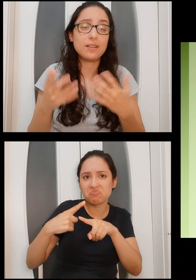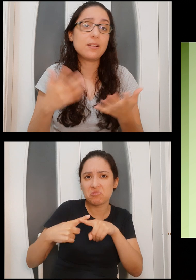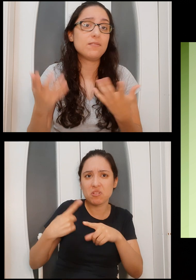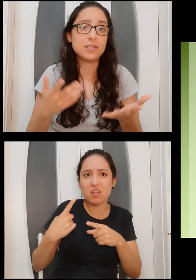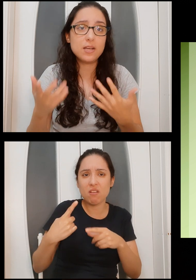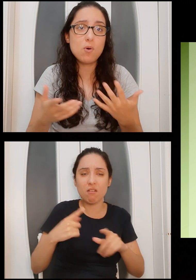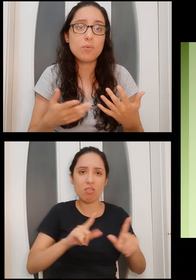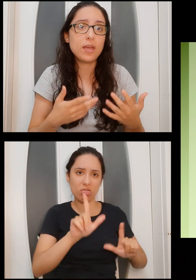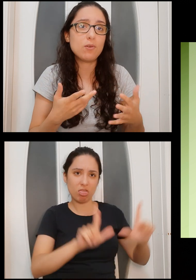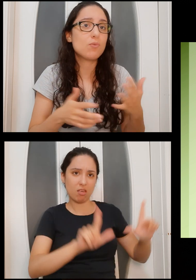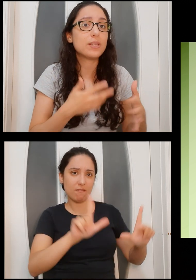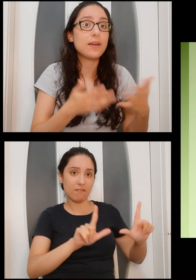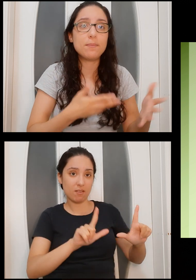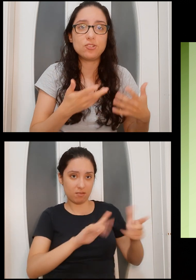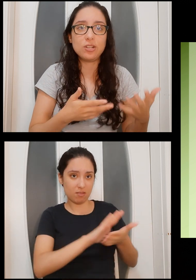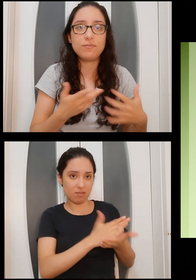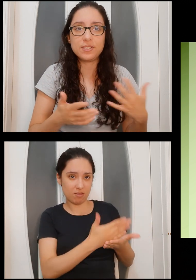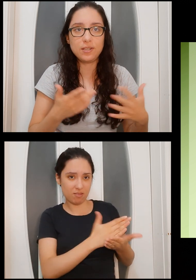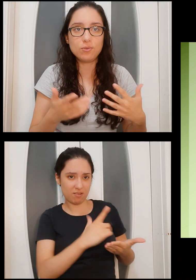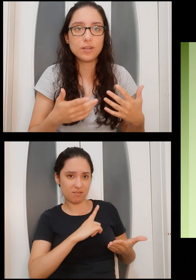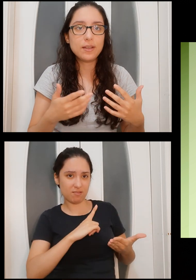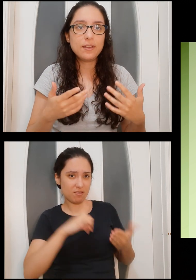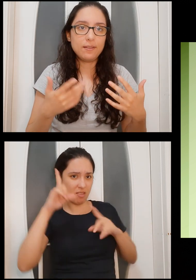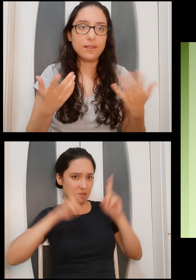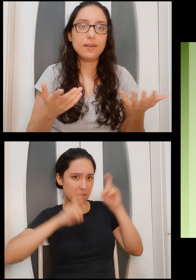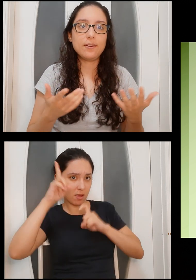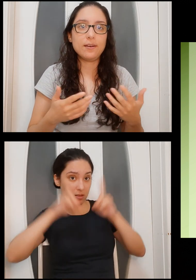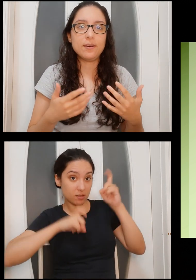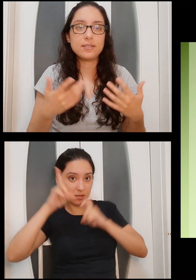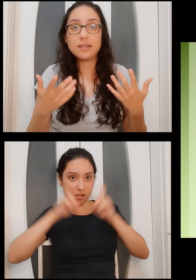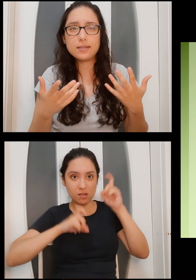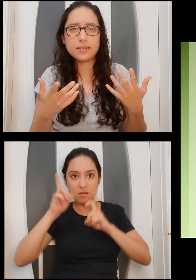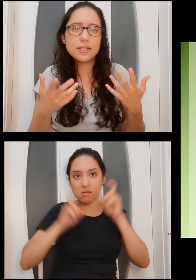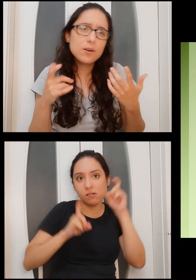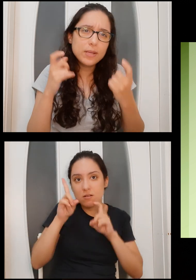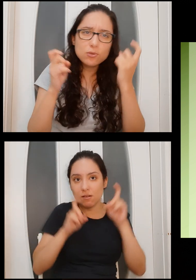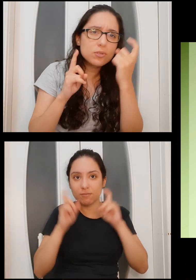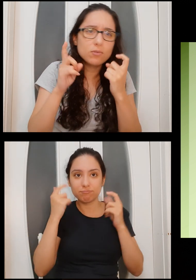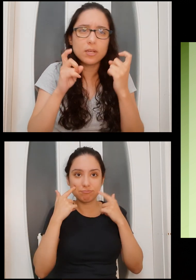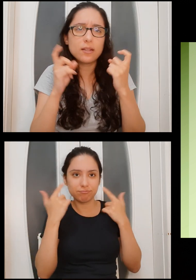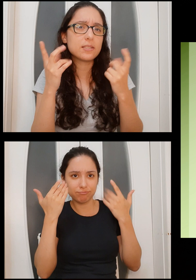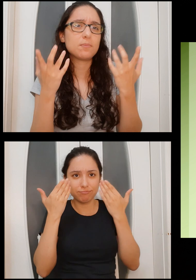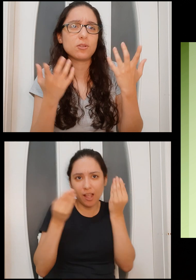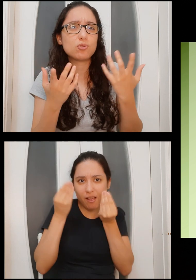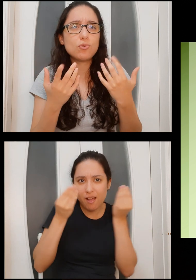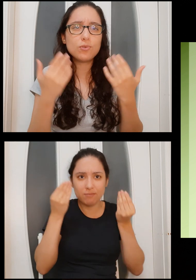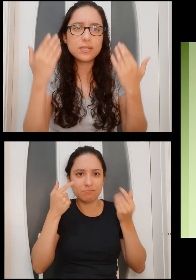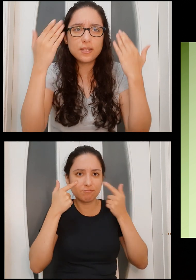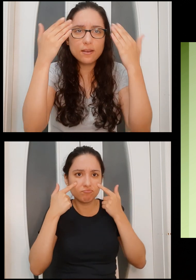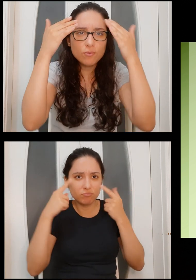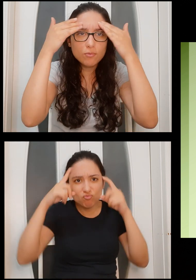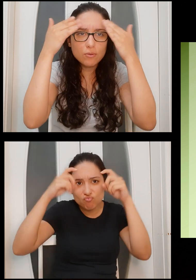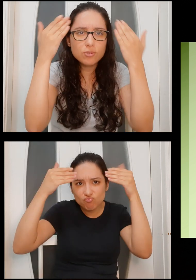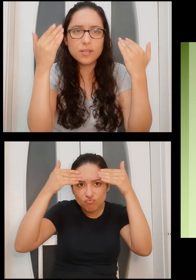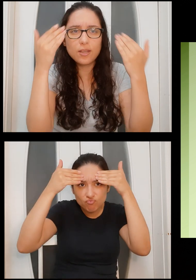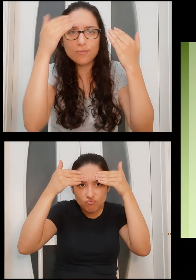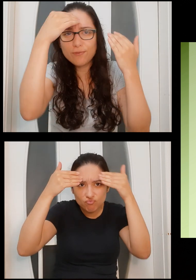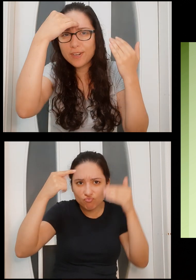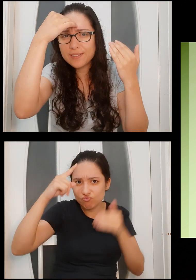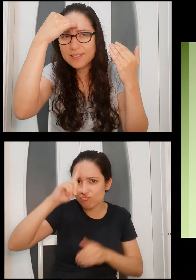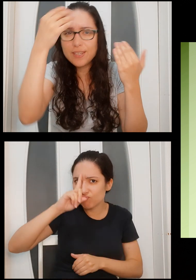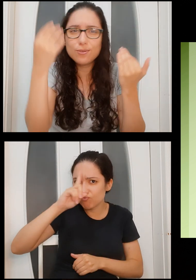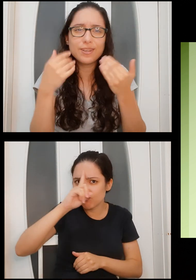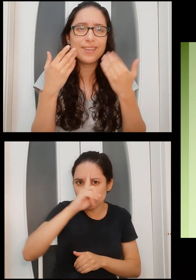verem na televisão algum intérprete ali fazendo, né, a sinalização, eles usam aquelas expressões, né, o